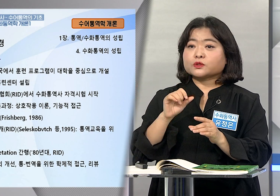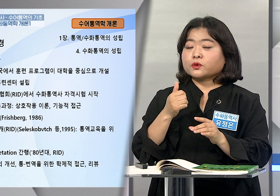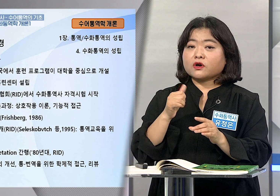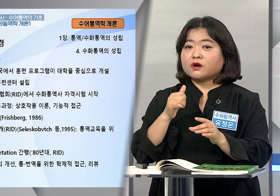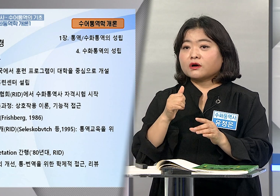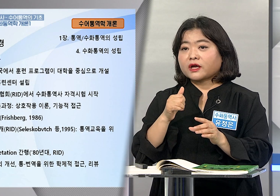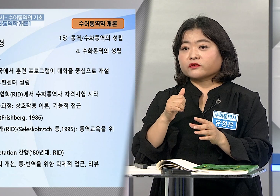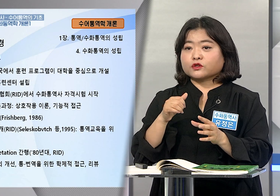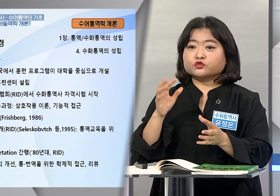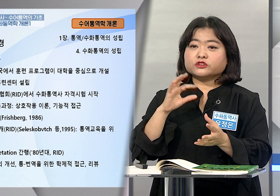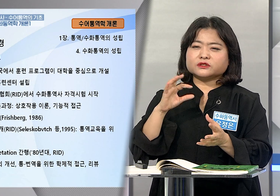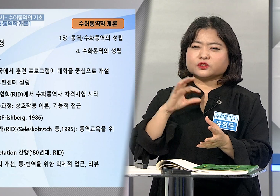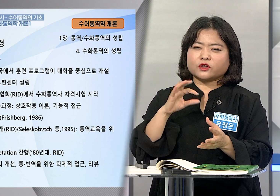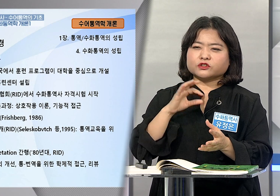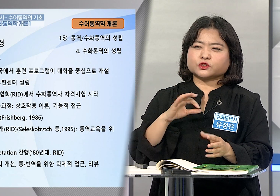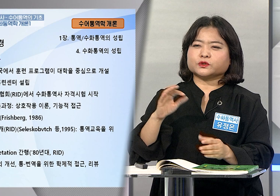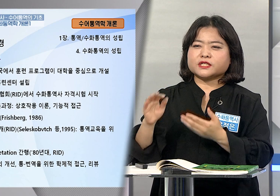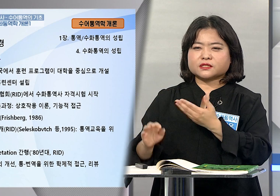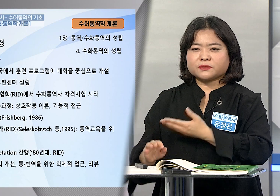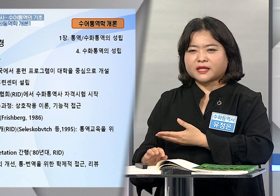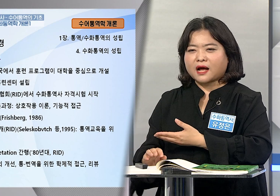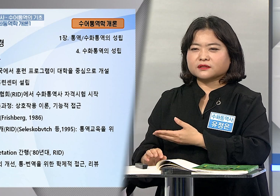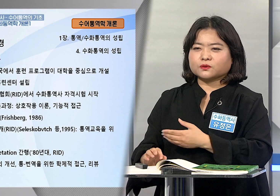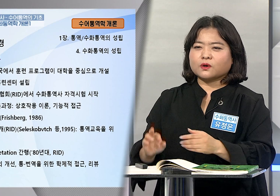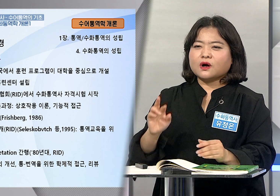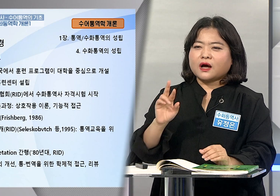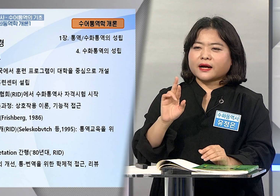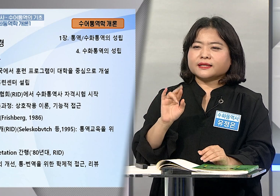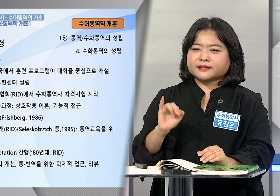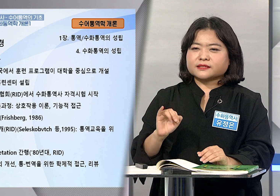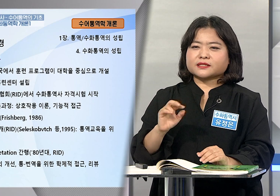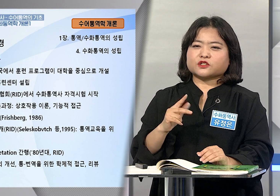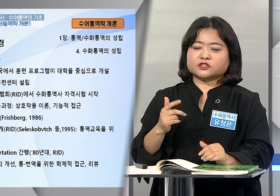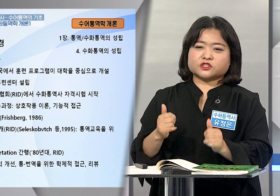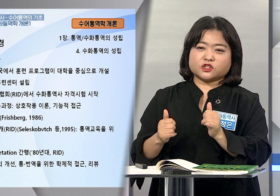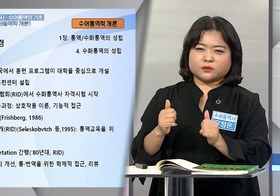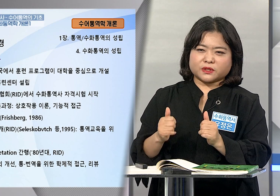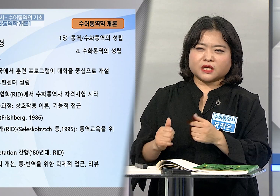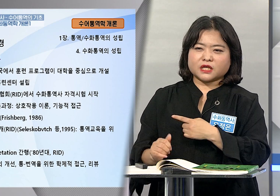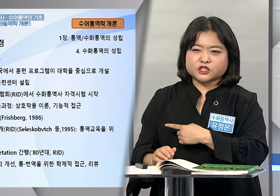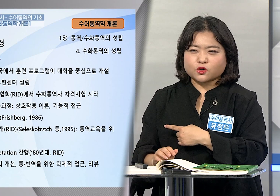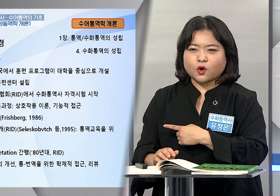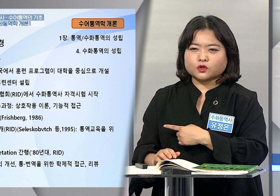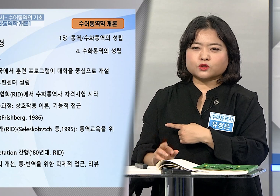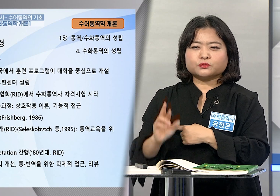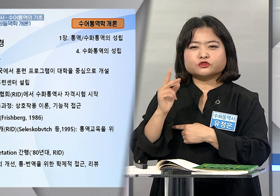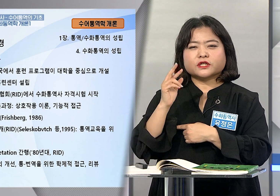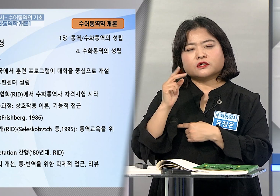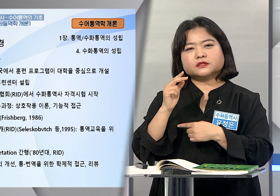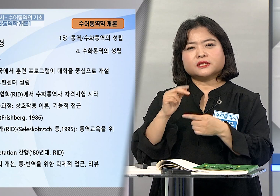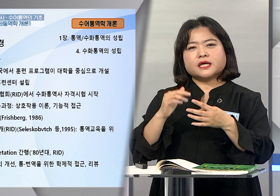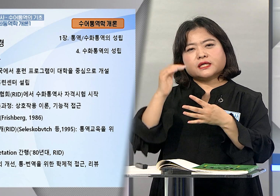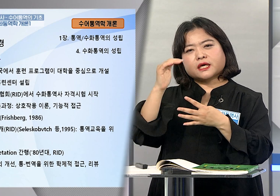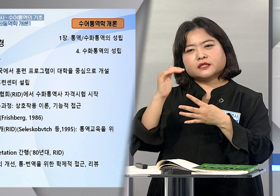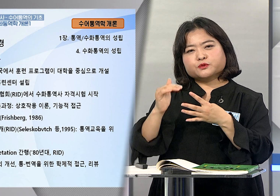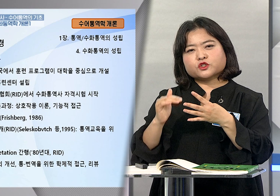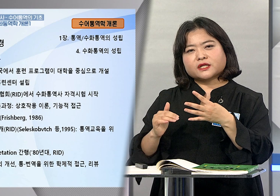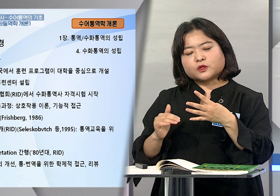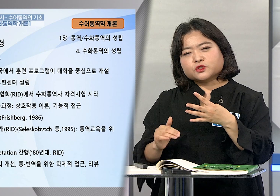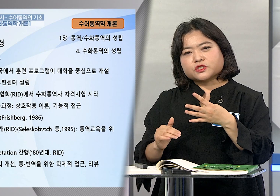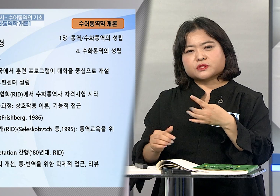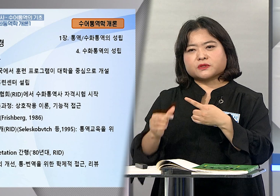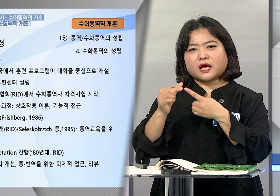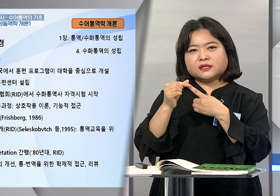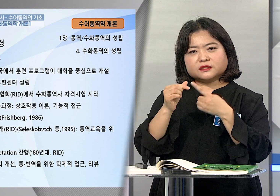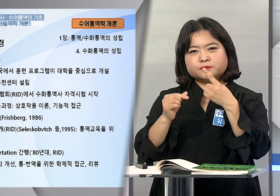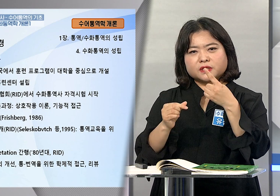중심으로 수화 통역의 어떤 훈련들이 되어지고 있습니다. 그리고 RID에서 자격증 시험이 있죠. 그리고 미국에서는 이게 급수가